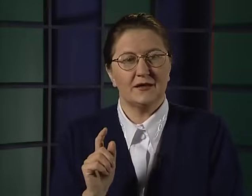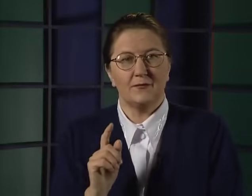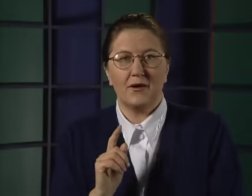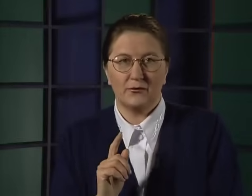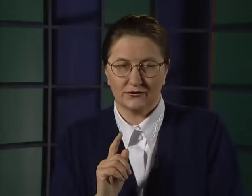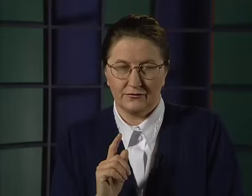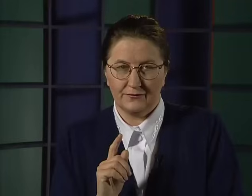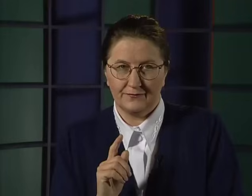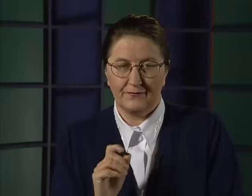паузу.